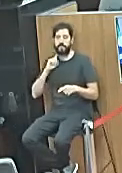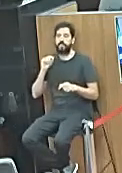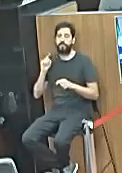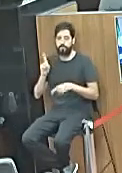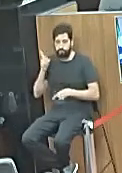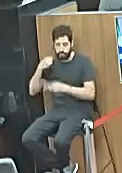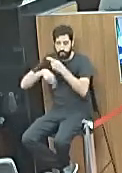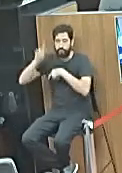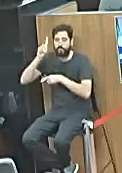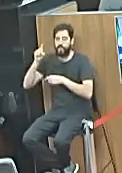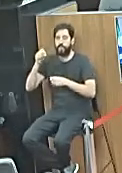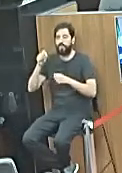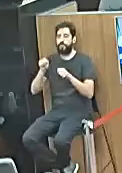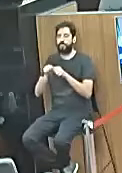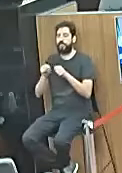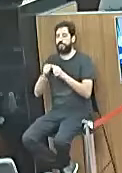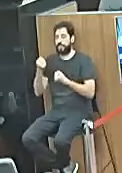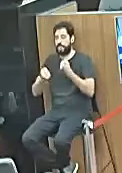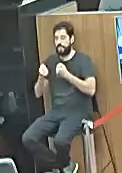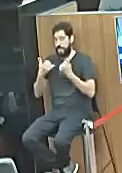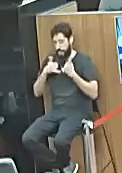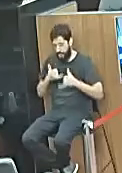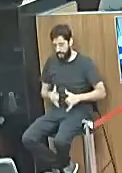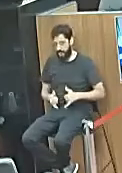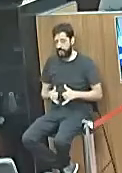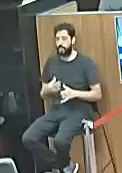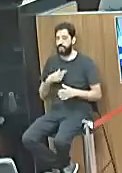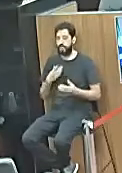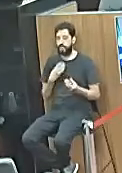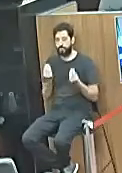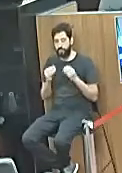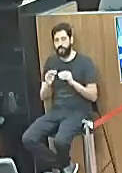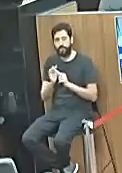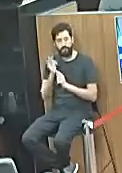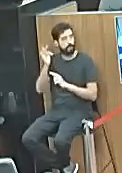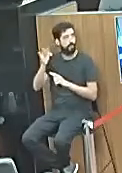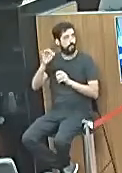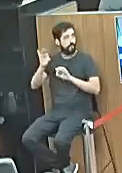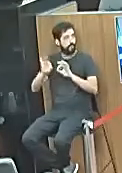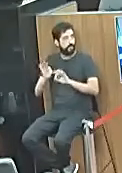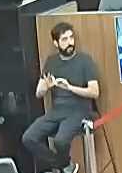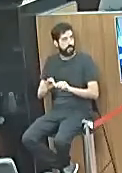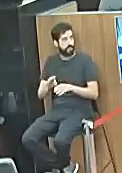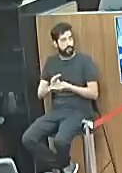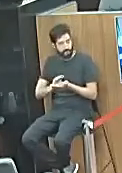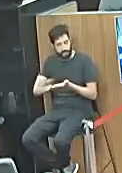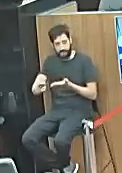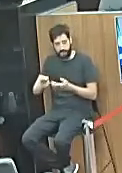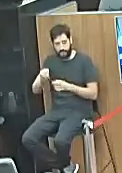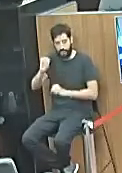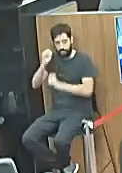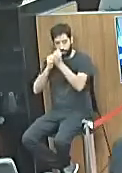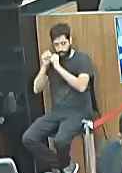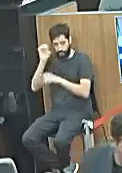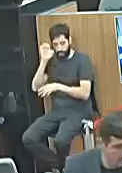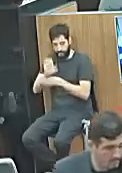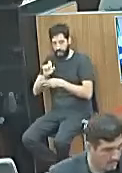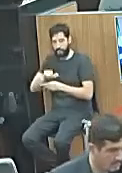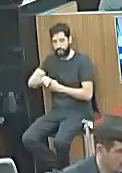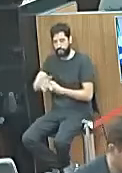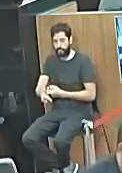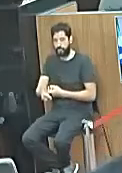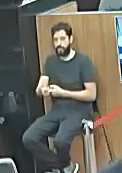de produção de carro elétrico no brasil visando com isso a implementação de futuros programas de financiamento essa indústria no estado segundo